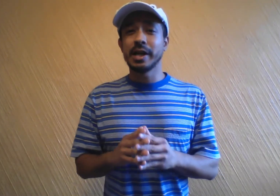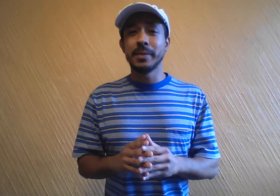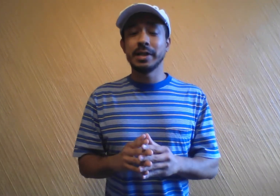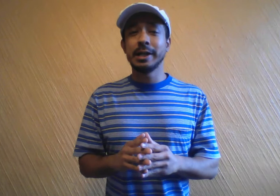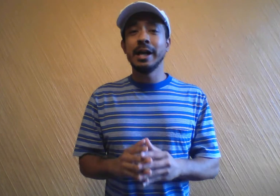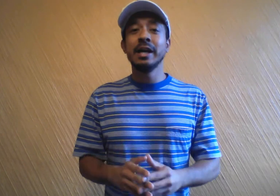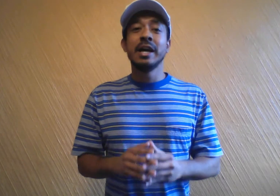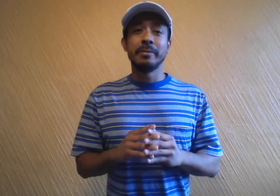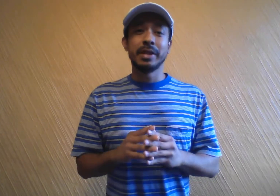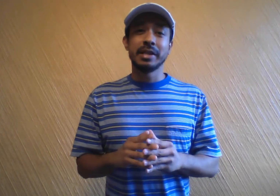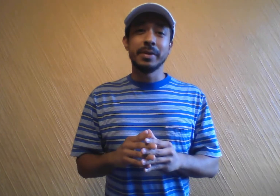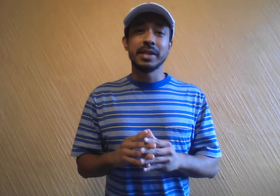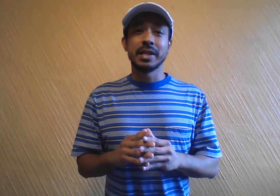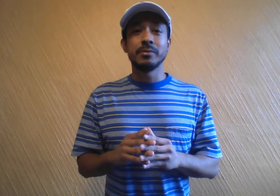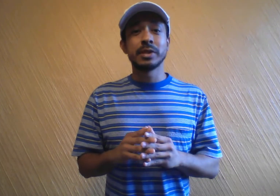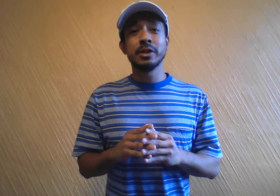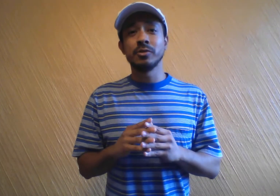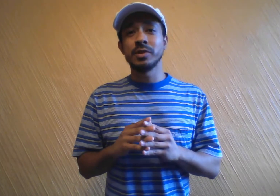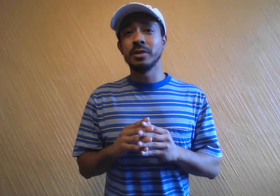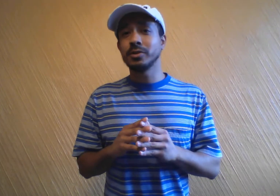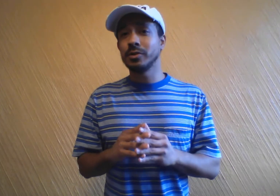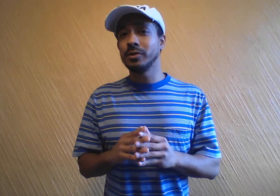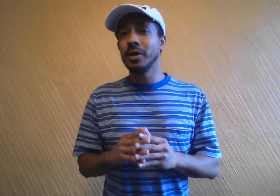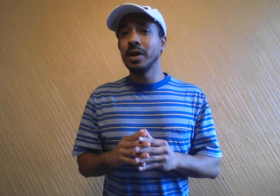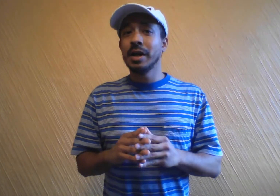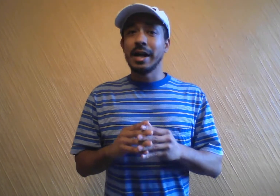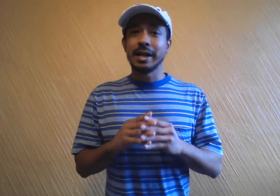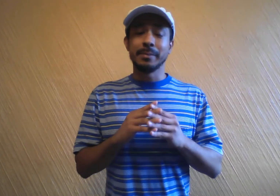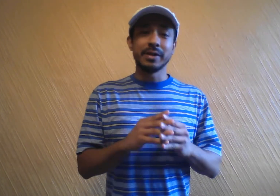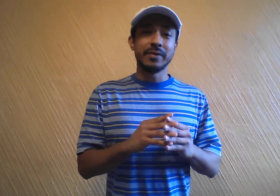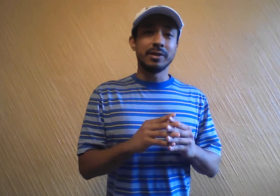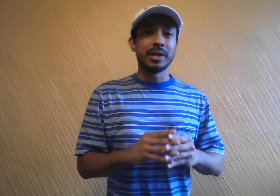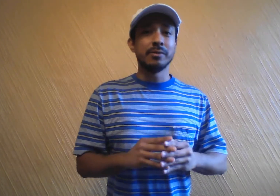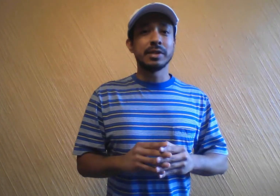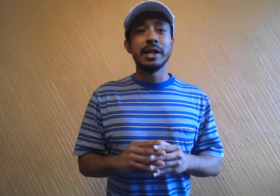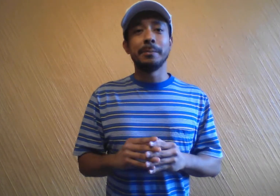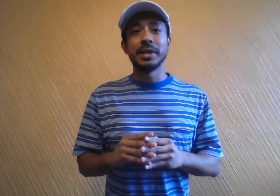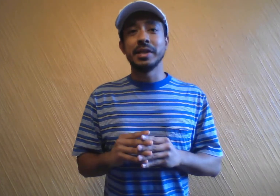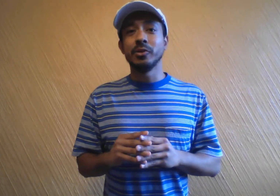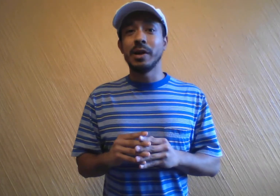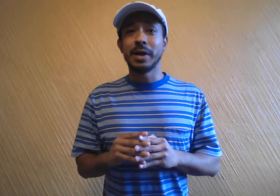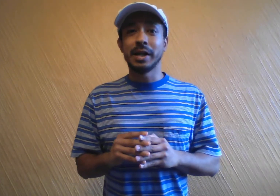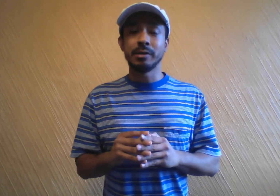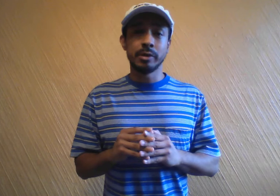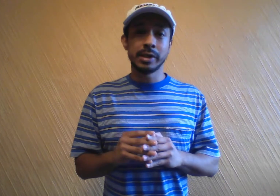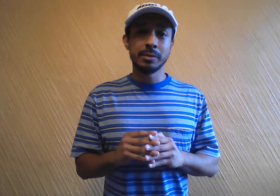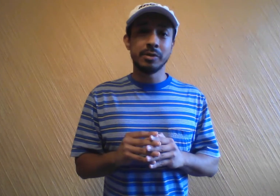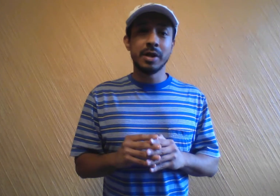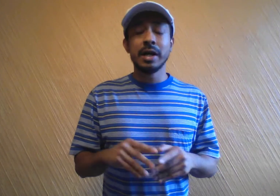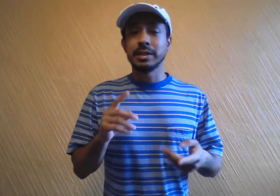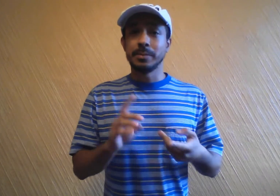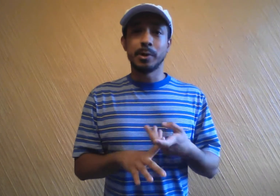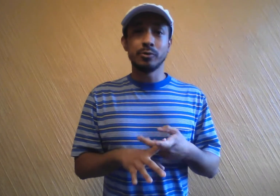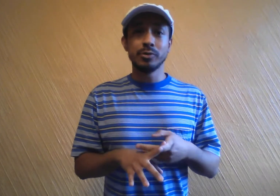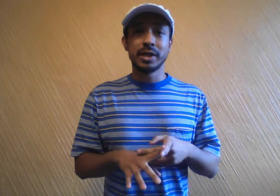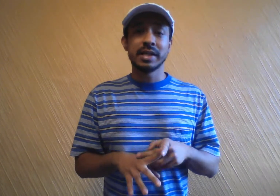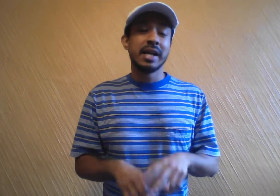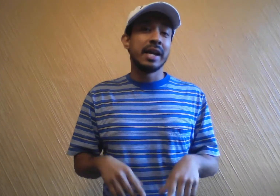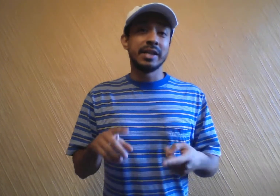de gramática, evidentemente tenemos que ir conociendo a sordo. ¿A qué me refiero? Tenemos que ir aprendiendo el aparato auditivo, las hipoacusias, el